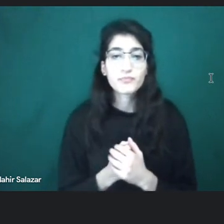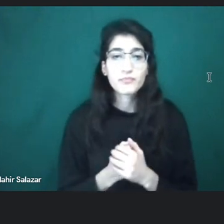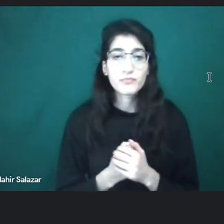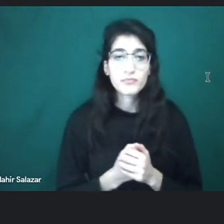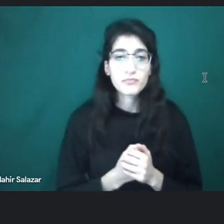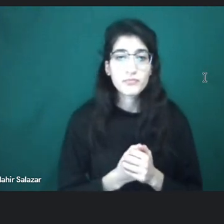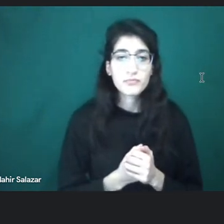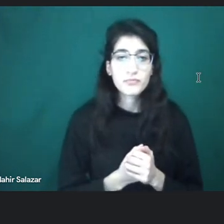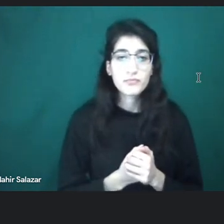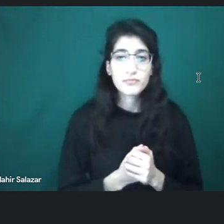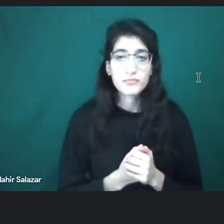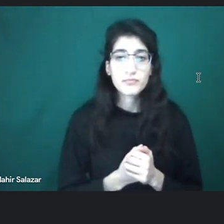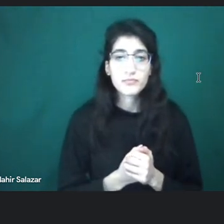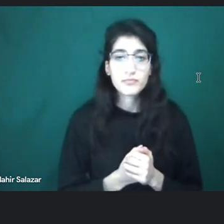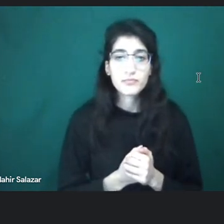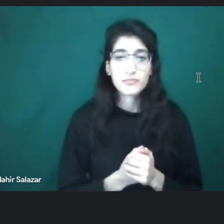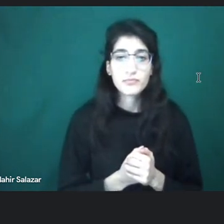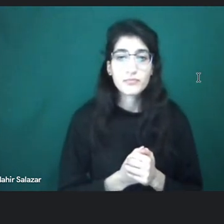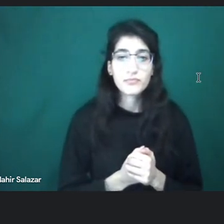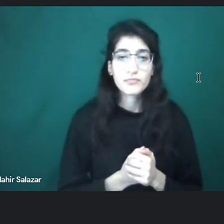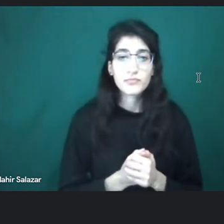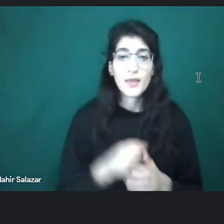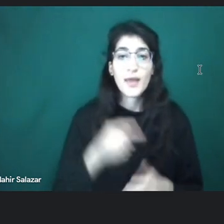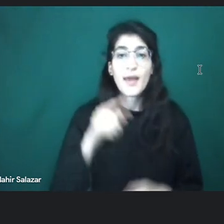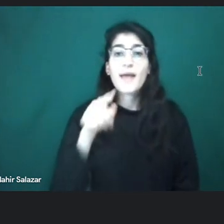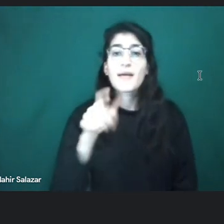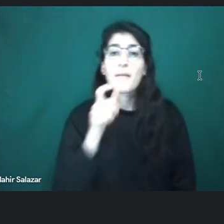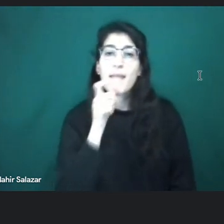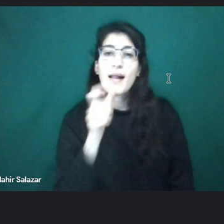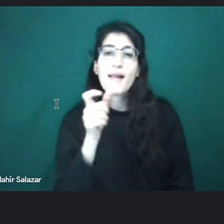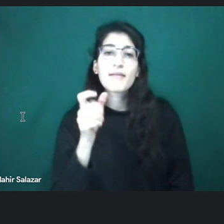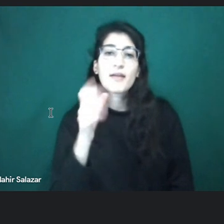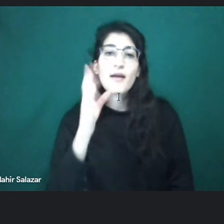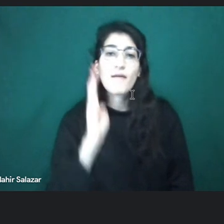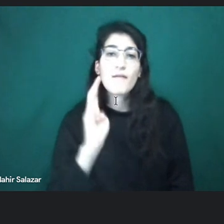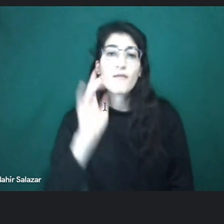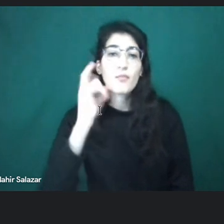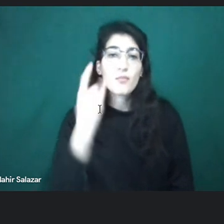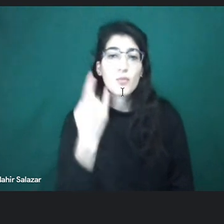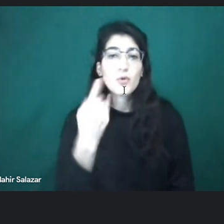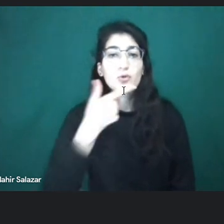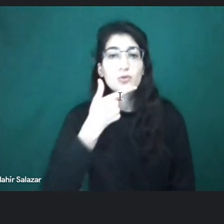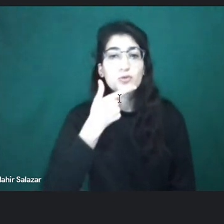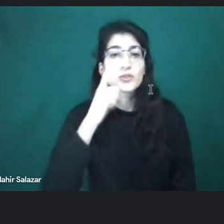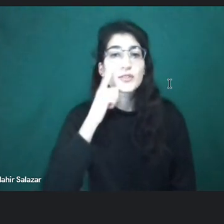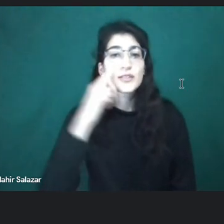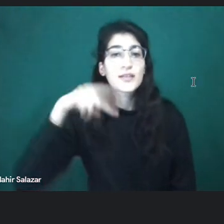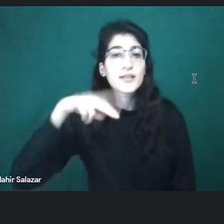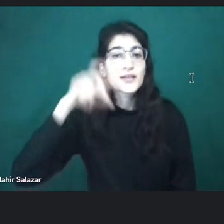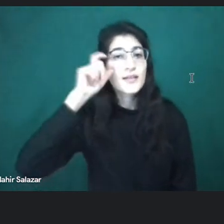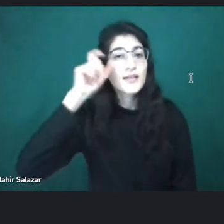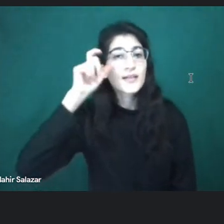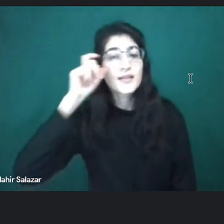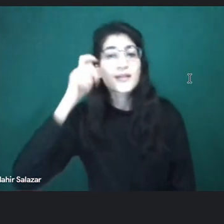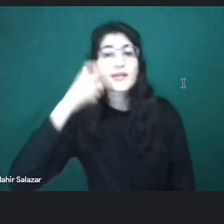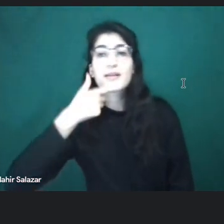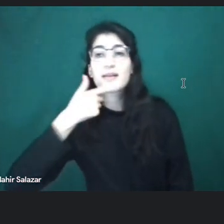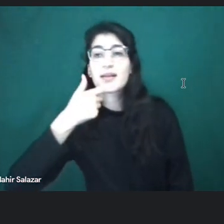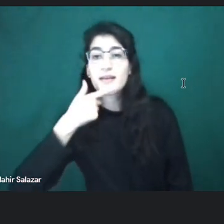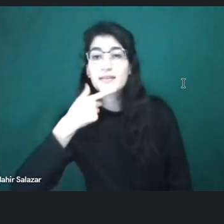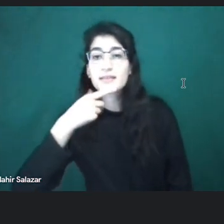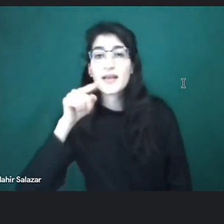Ness, muy bien, muy bien. Acá tienen ness, ¿sí? ¿Qué más? Mentorship. Porque busy